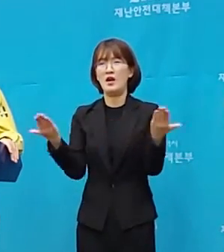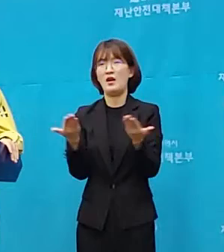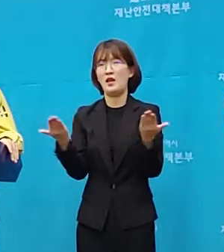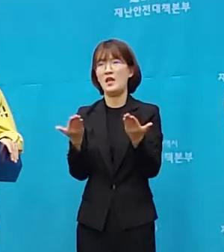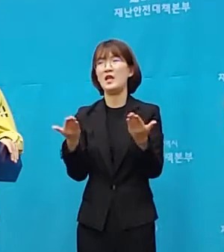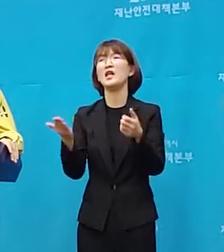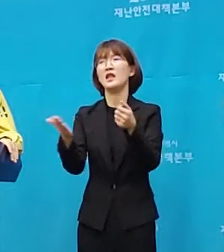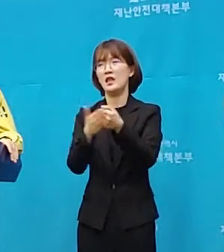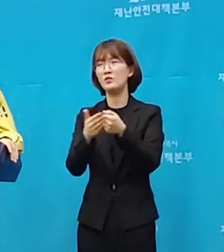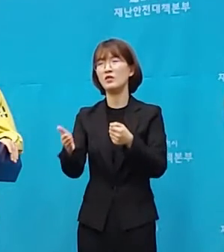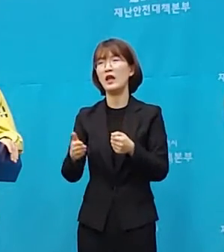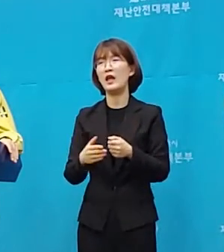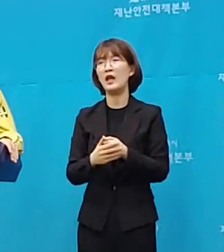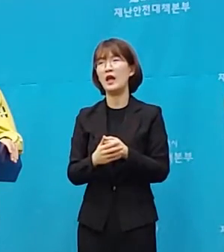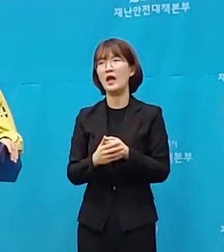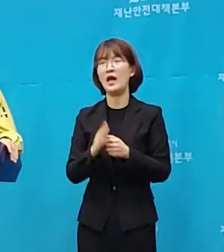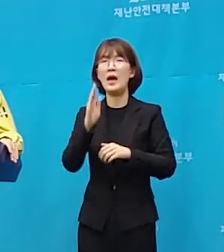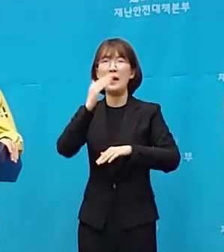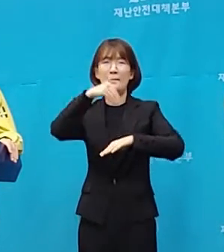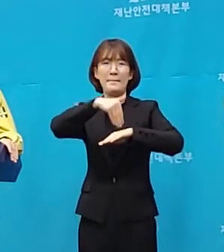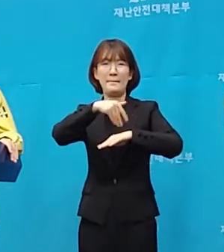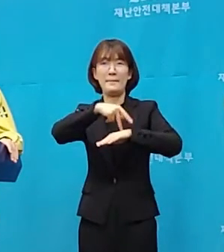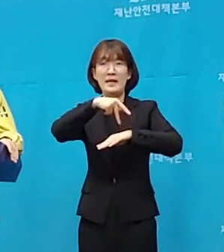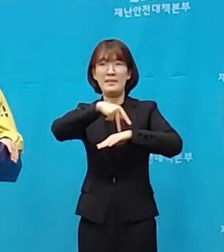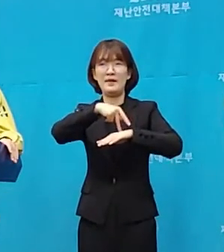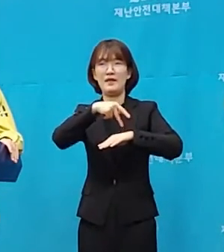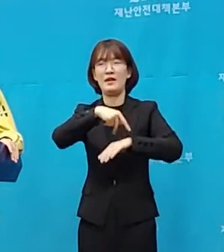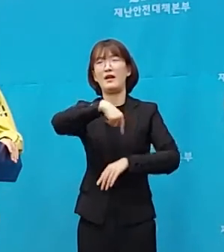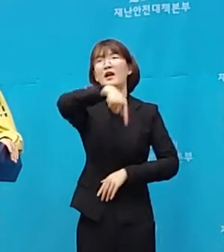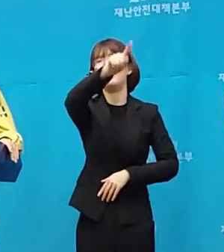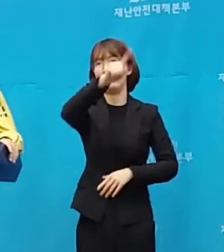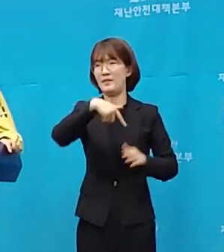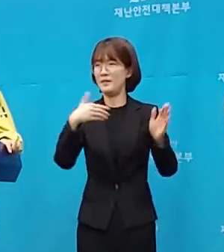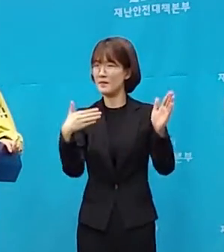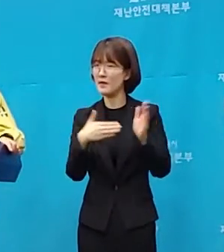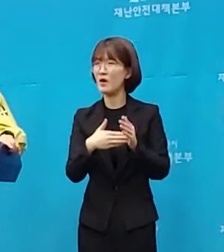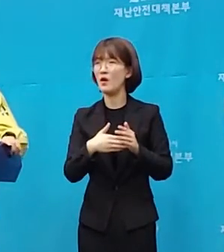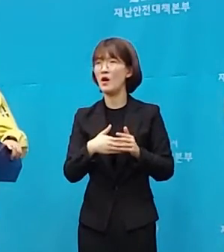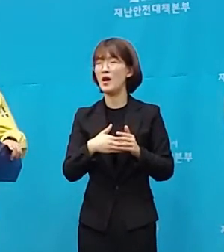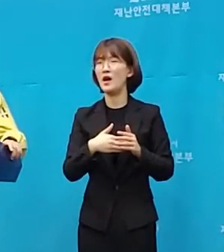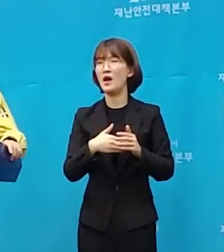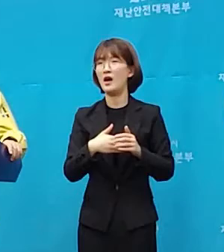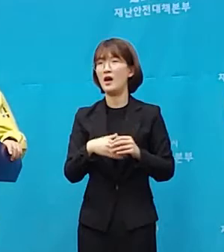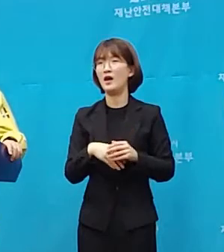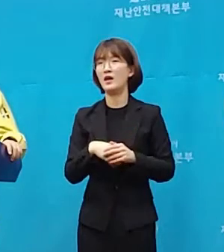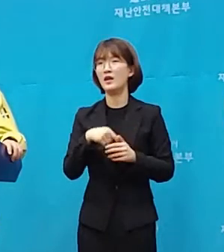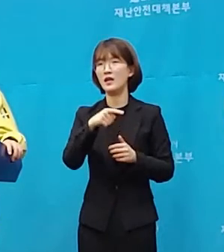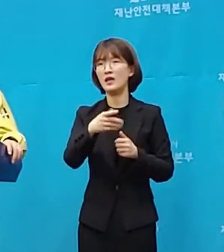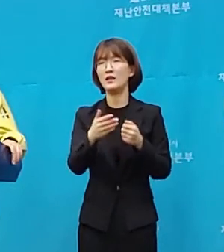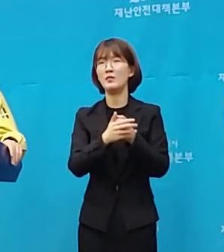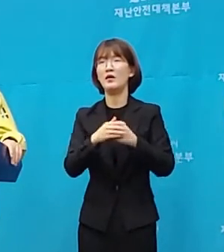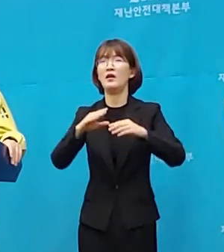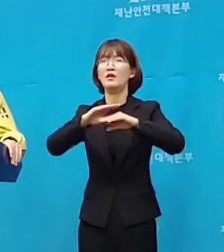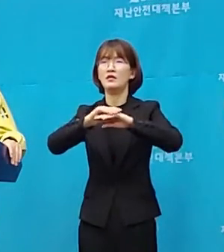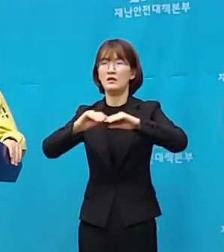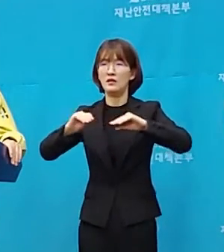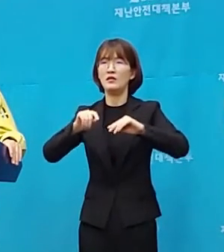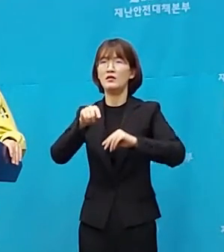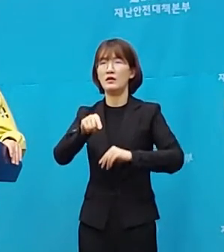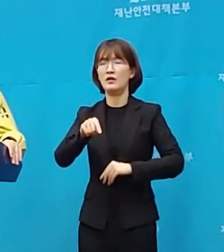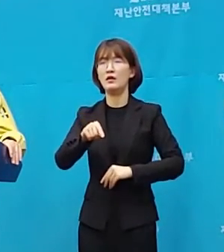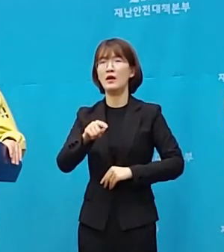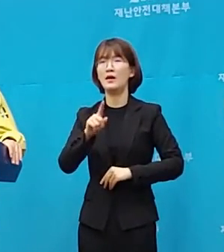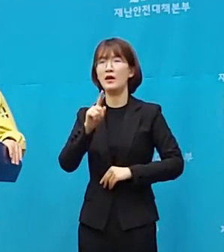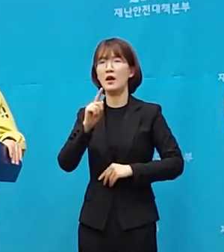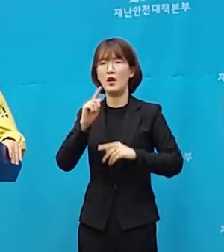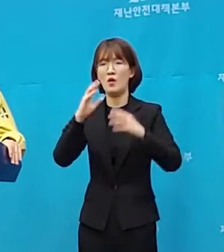업무차 이제 필리핀을 다녀온 거고 그래서 이제 저희들한테 이걸 정정을 해달라는 요구가 있었습니다.